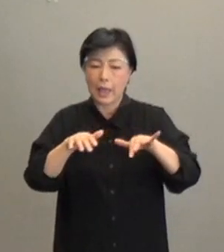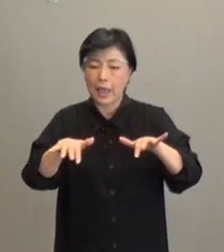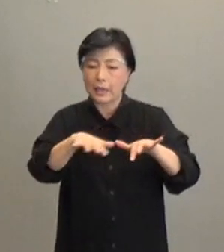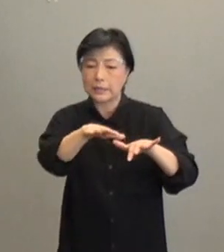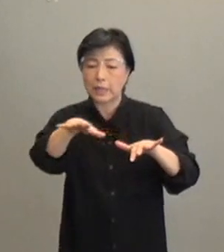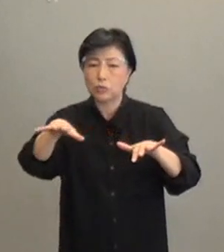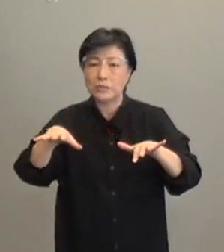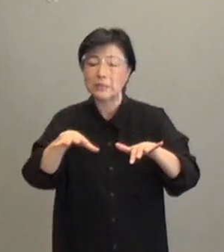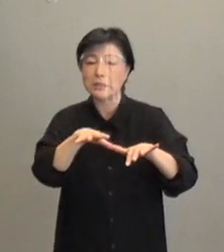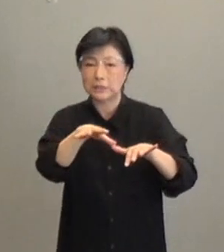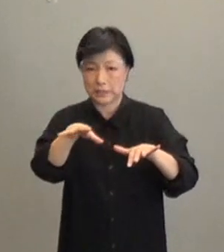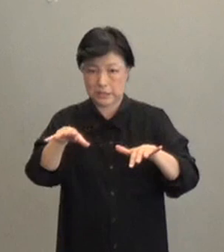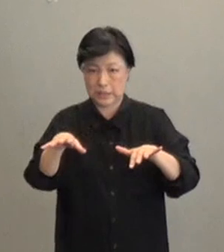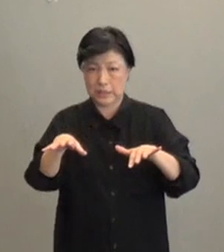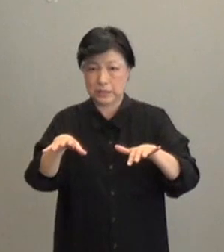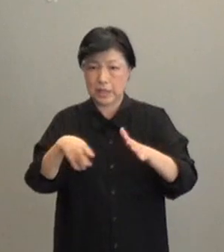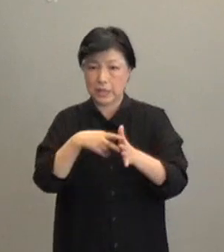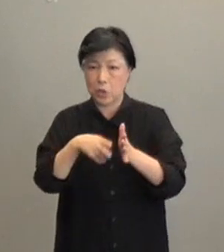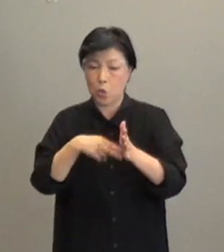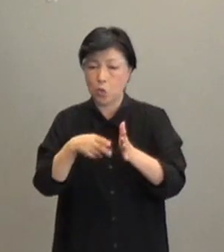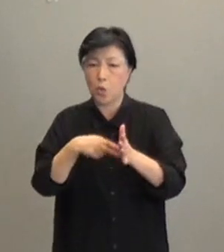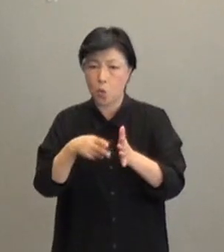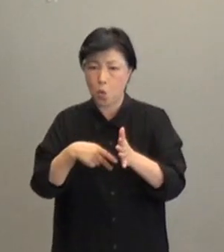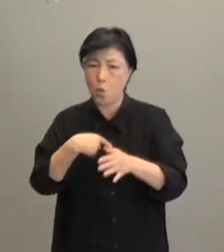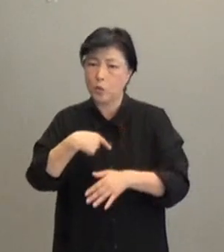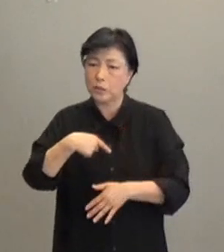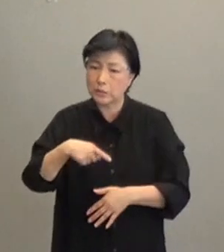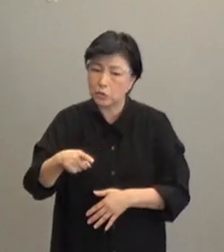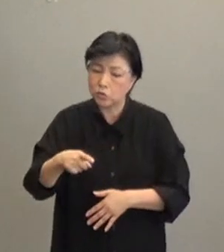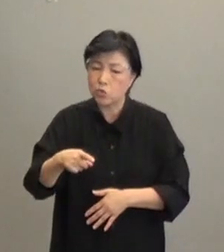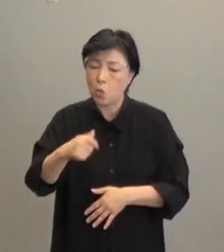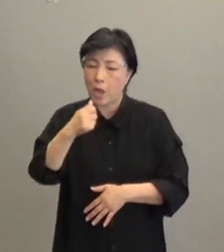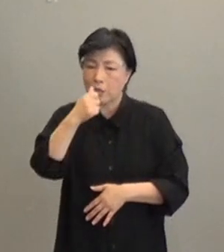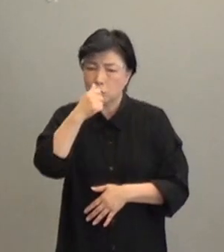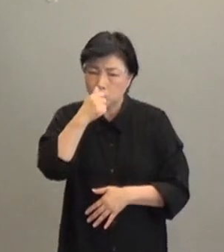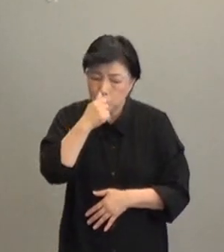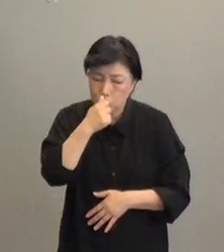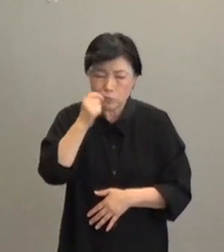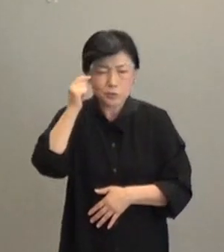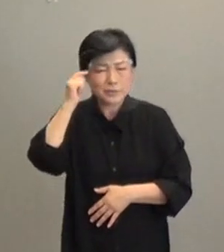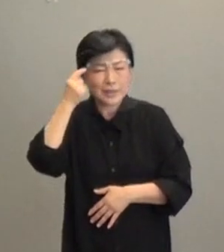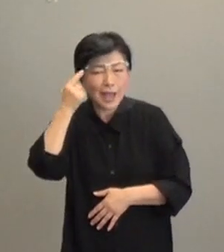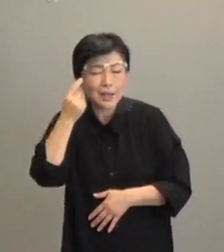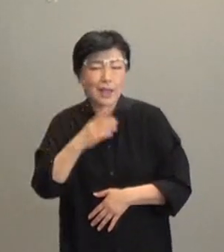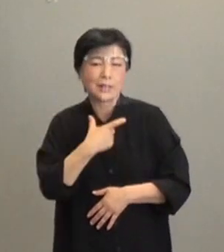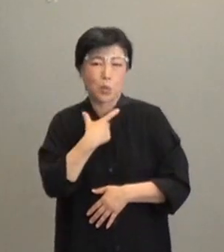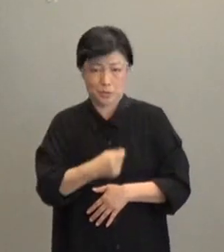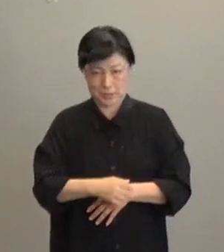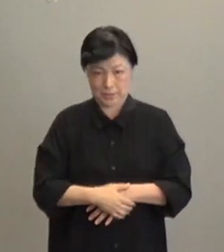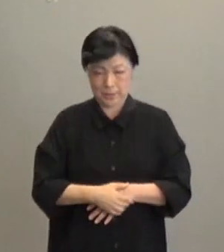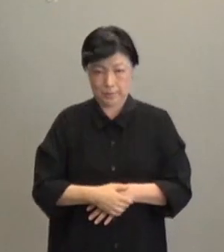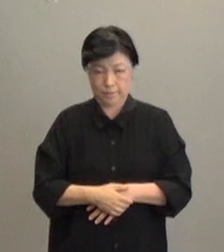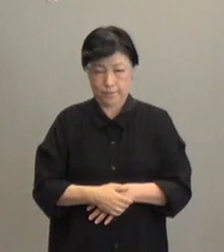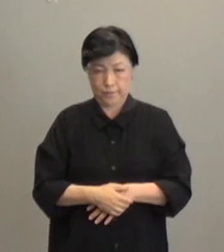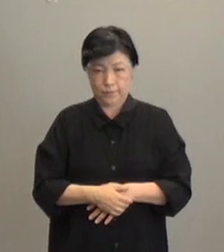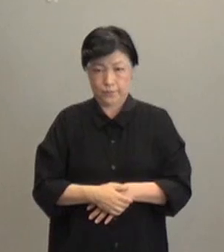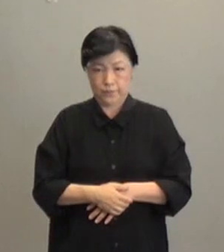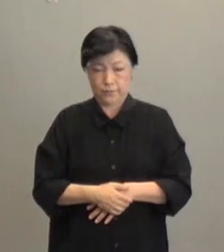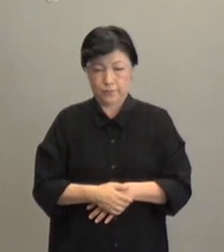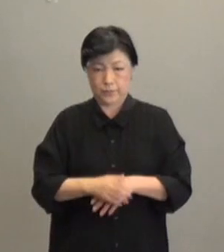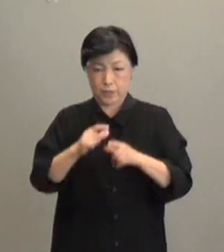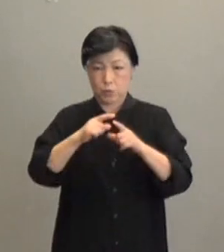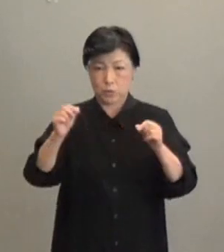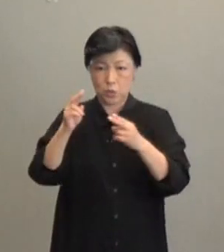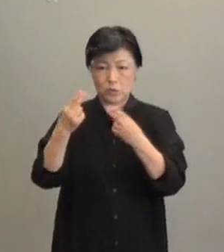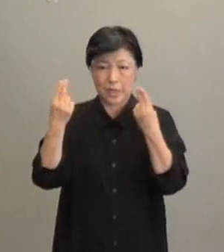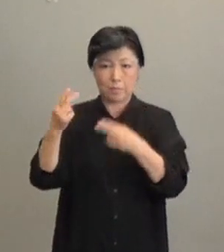域への旅行移動等については十分に留意していただきたいということを申し上げてますので、国の専